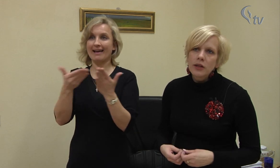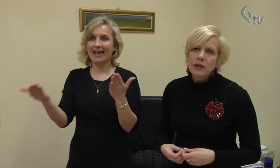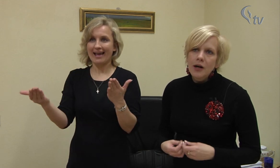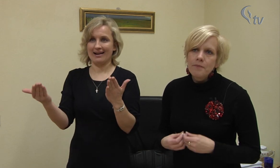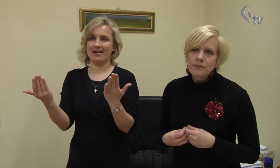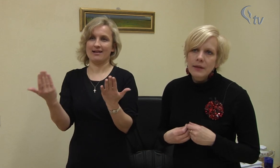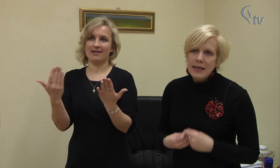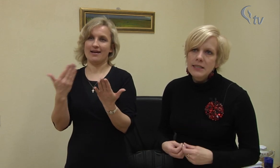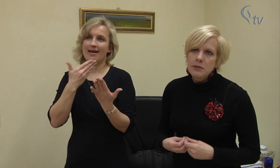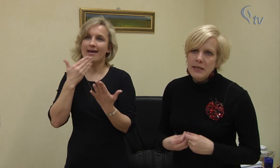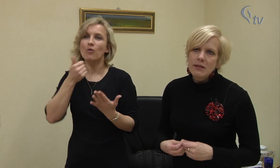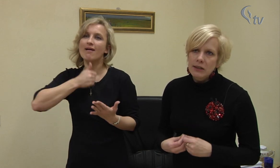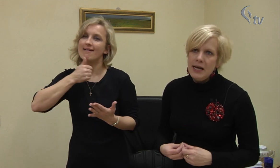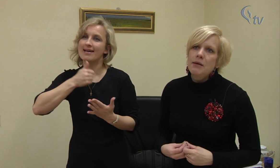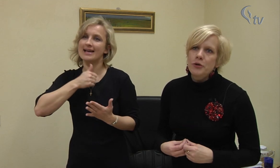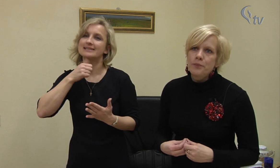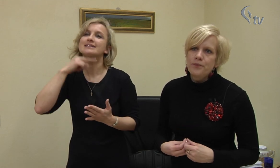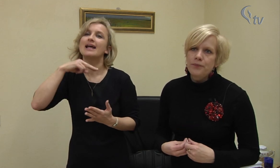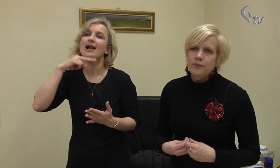pöörata Eestis piisavalt tähelepanu.